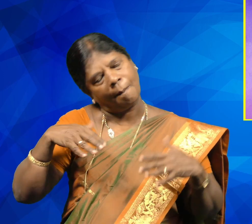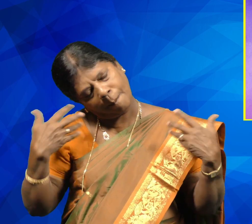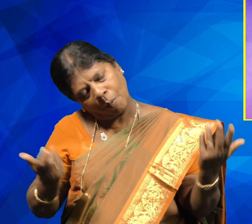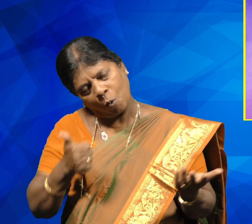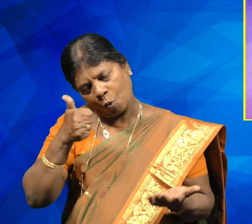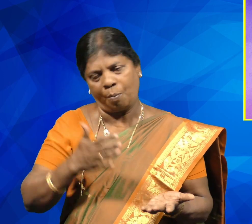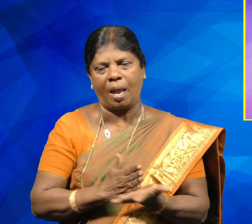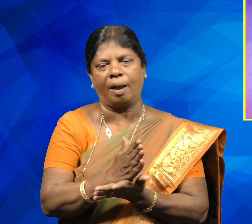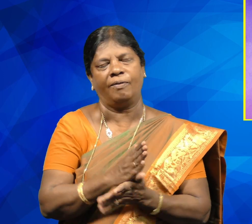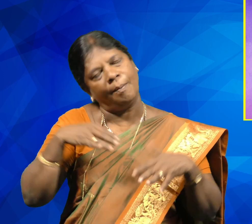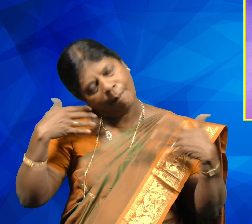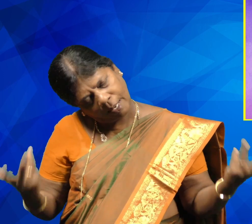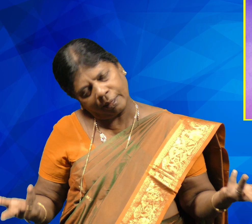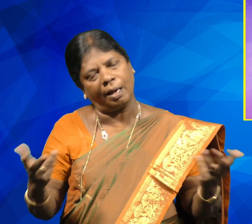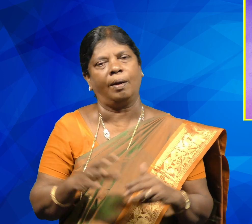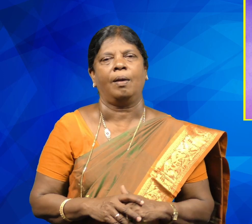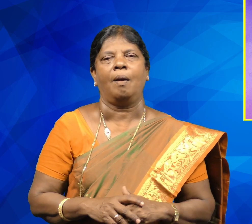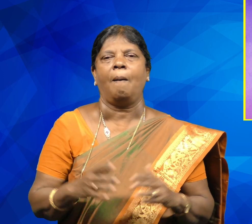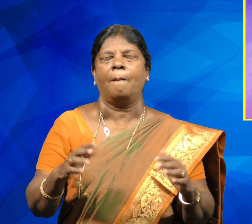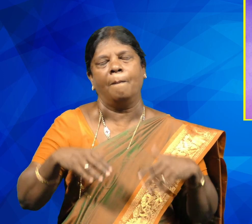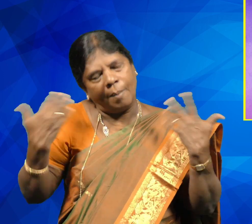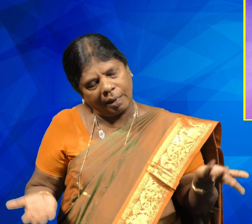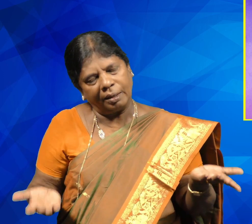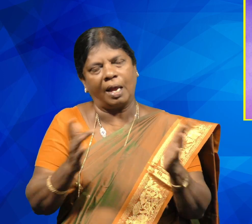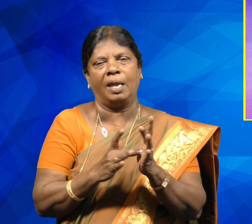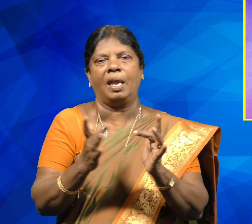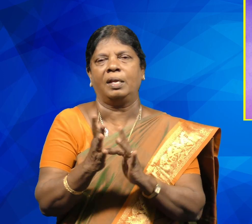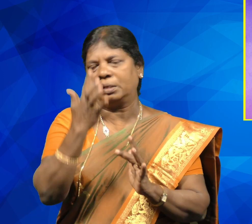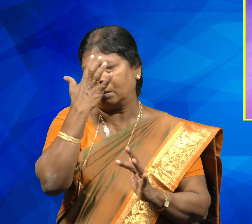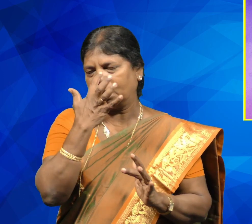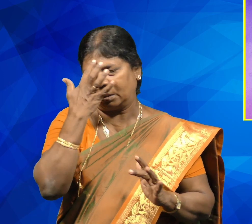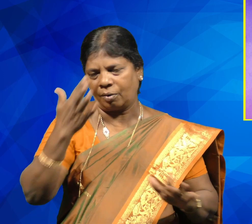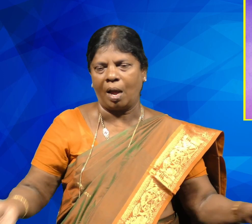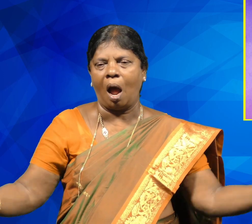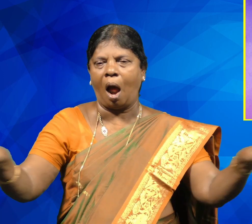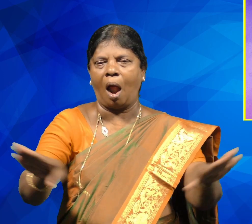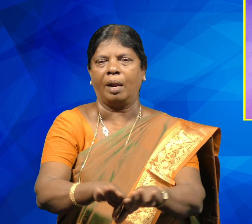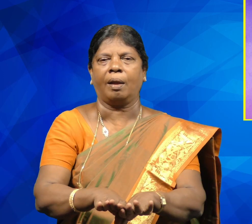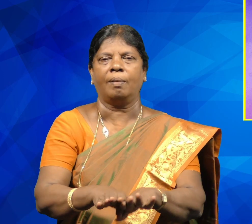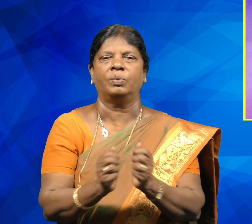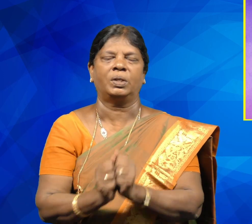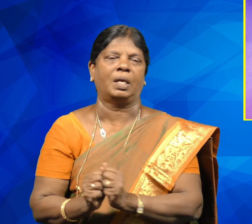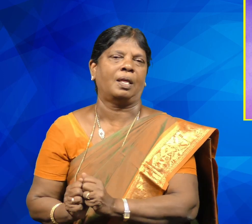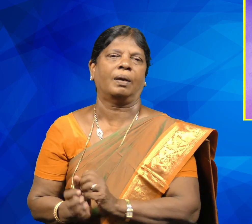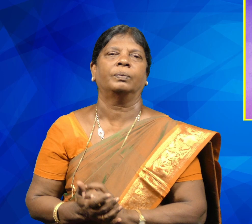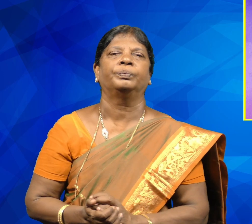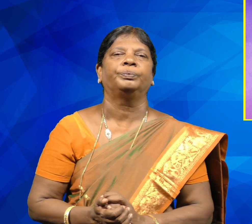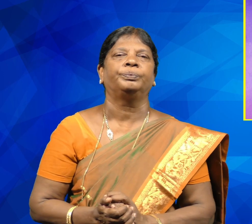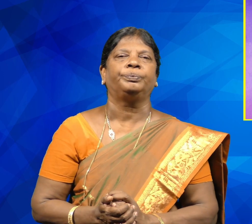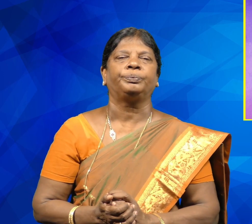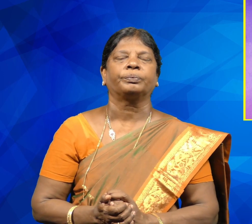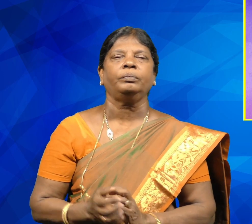மனிதனாக வந்தபடினாலே மரித்தார், உண்மையாக மரித்தார். மரித்த இயேசு கிறிஸ்துவை கல்லறையிலே அடக்கம் அந்த